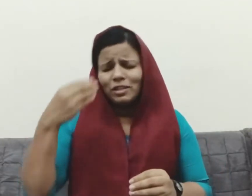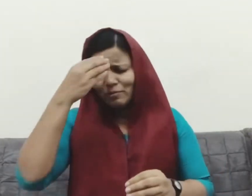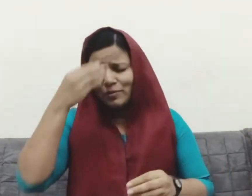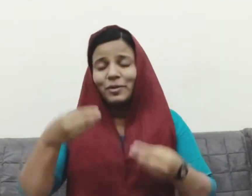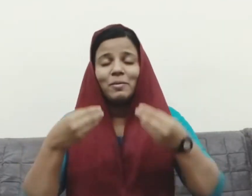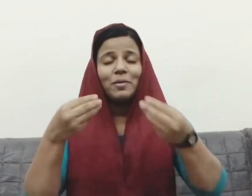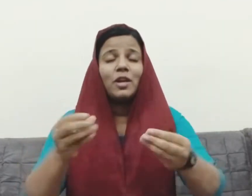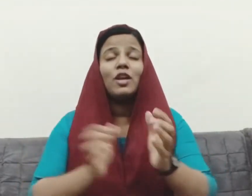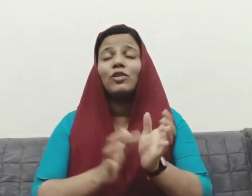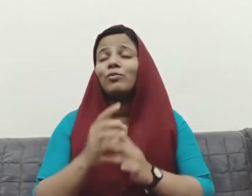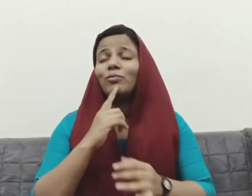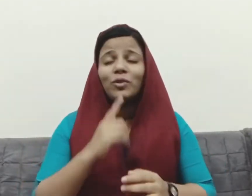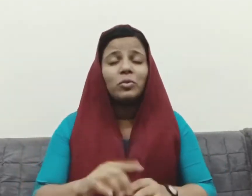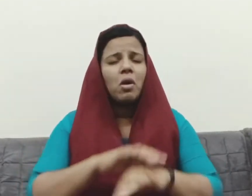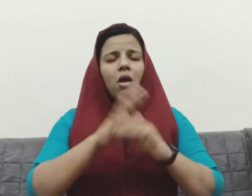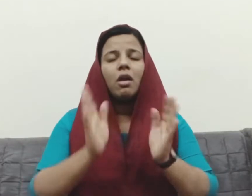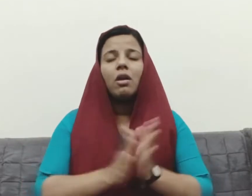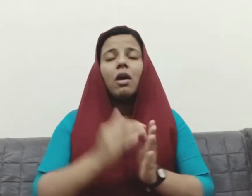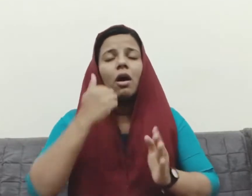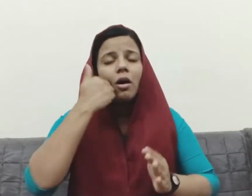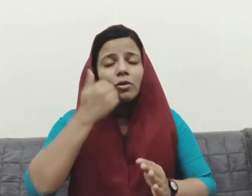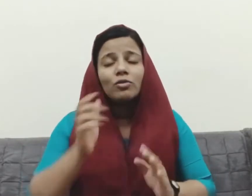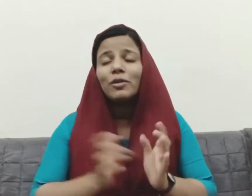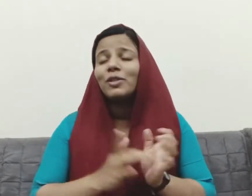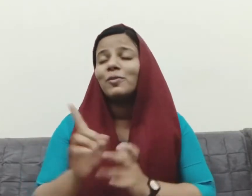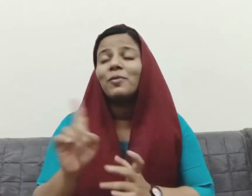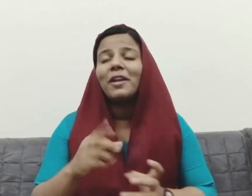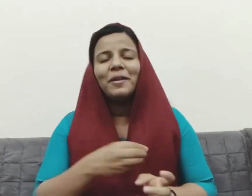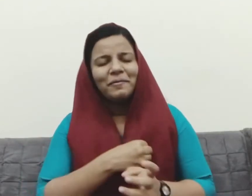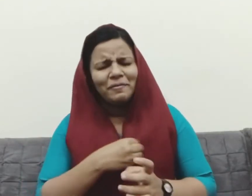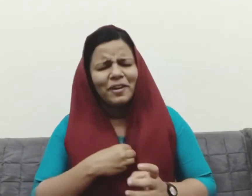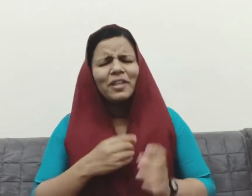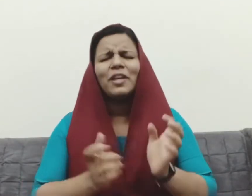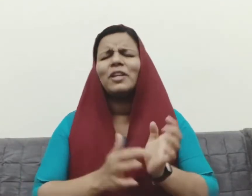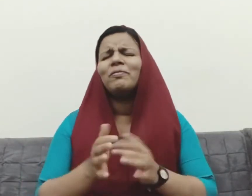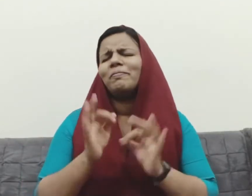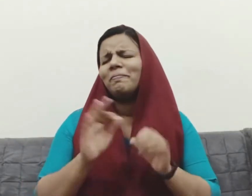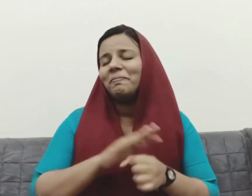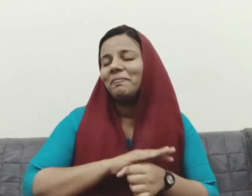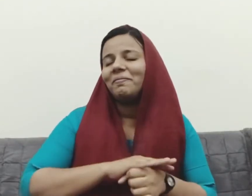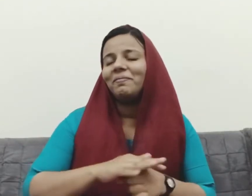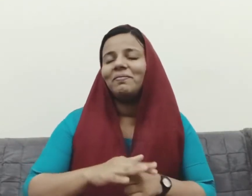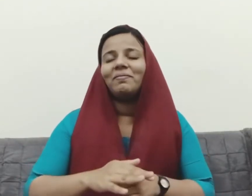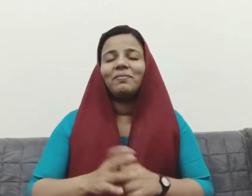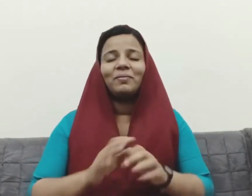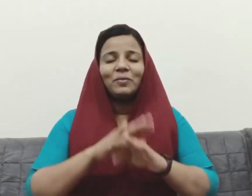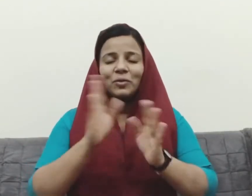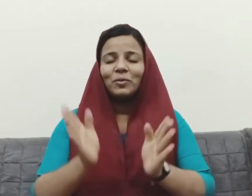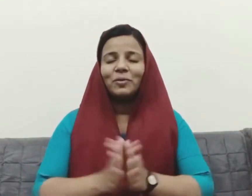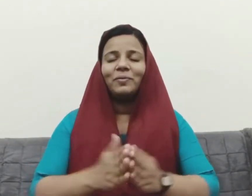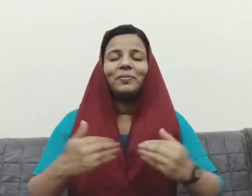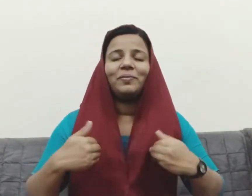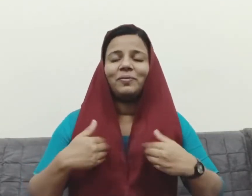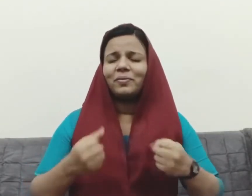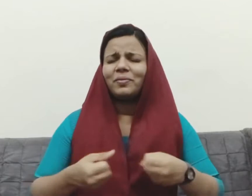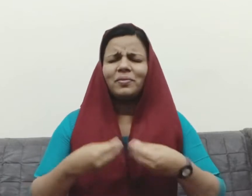അങ്ങ് പറഞ്ഞല്ലോ, അങ്ങ് എല്ലാ രോഗത്തിനും നല്ല വൈദ്യന. ഏത് രോഗമാണെങ്കിലും അങ്ങ് സൗഖ്യമാക്കാൻ മതിയായവനാകിയാൽ സ്തോത്രം. പൂർണ്ണ സൗഖ്യം കൊടുക്കണമേ.